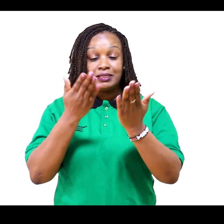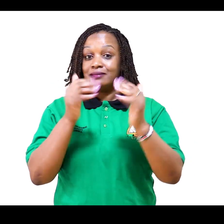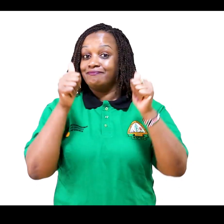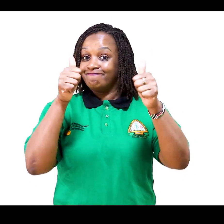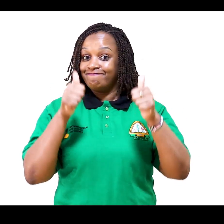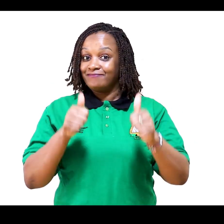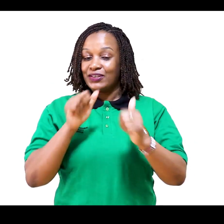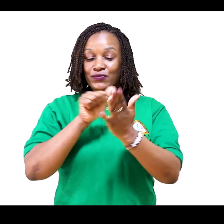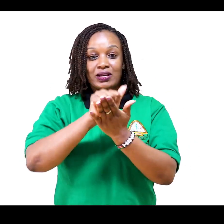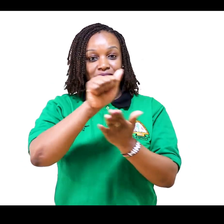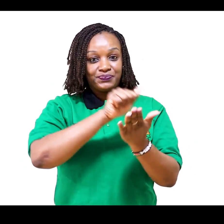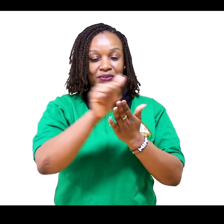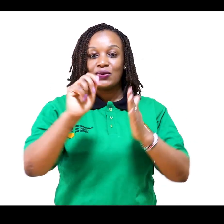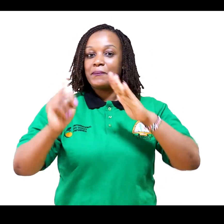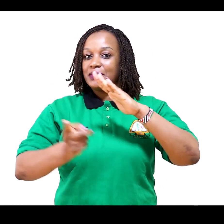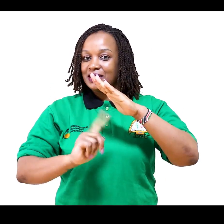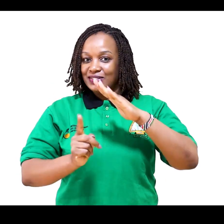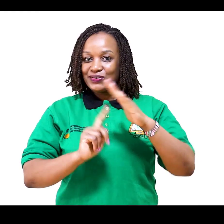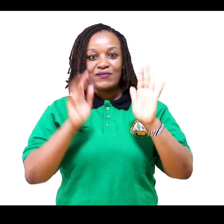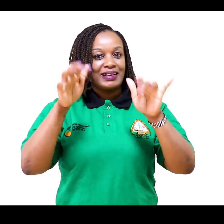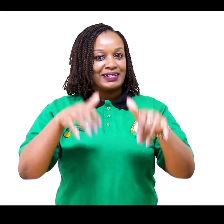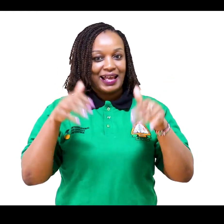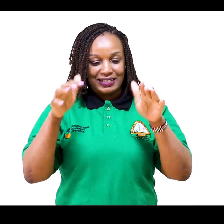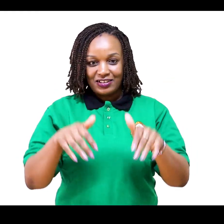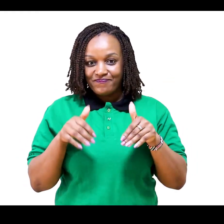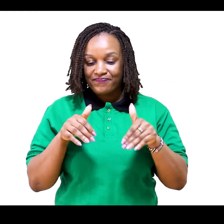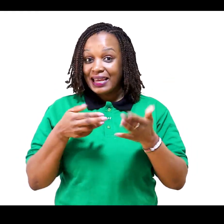Ili kuwasilisha notisi ya gazeti la serikali kwa Wizara ya